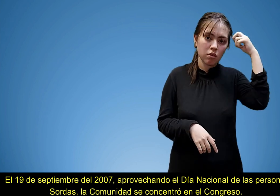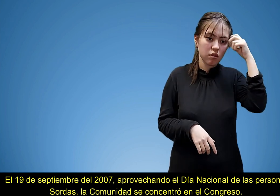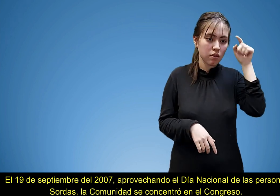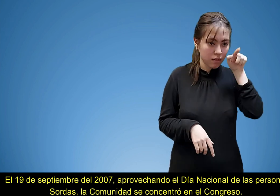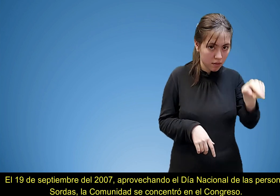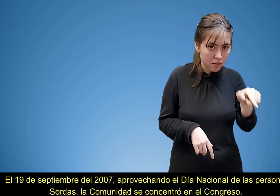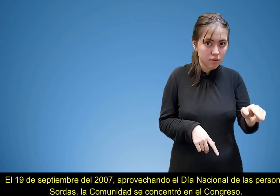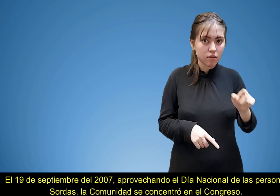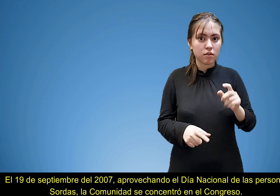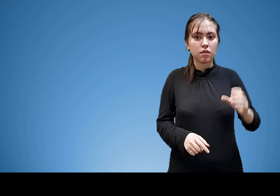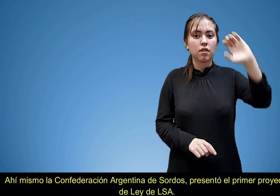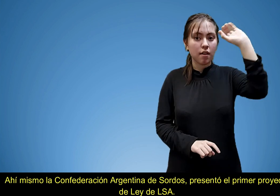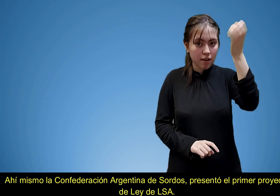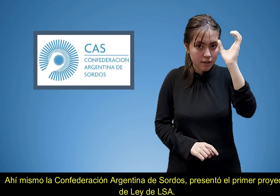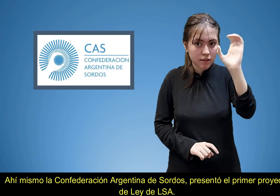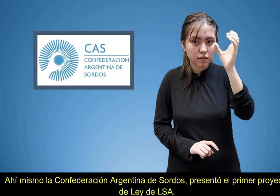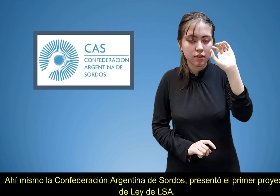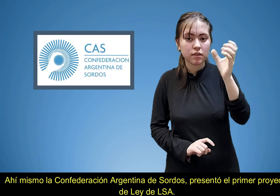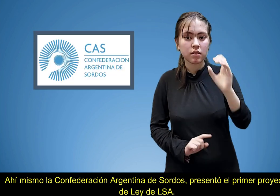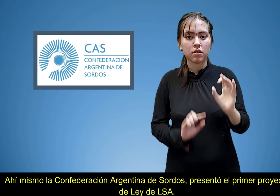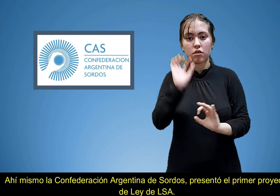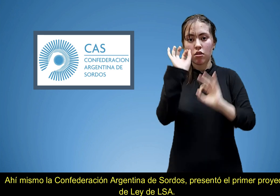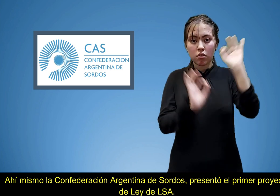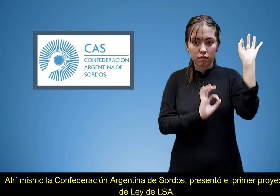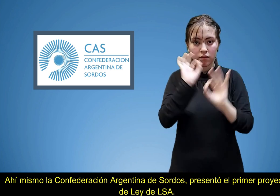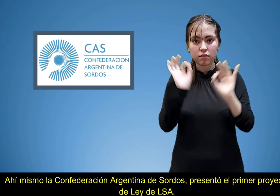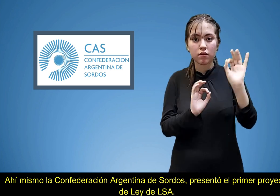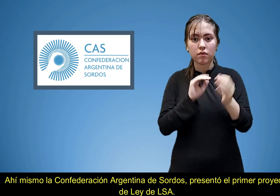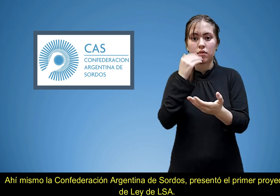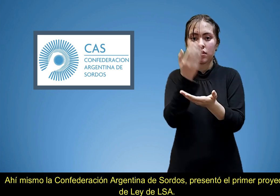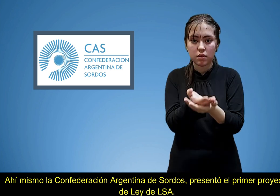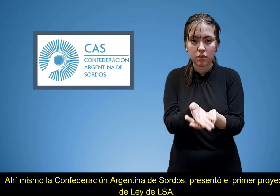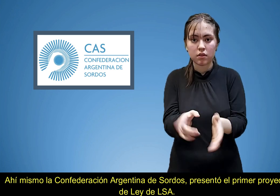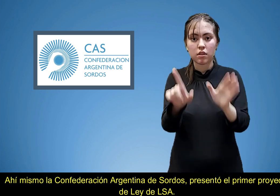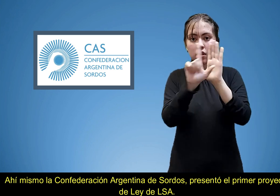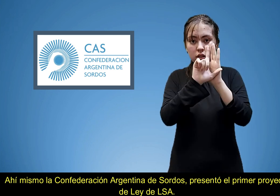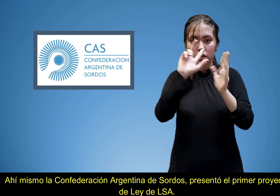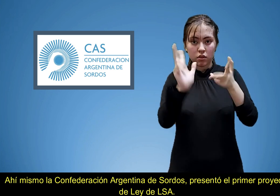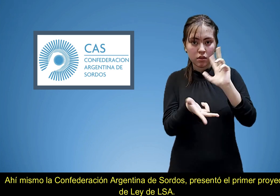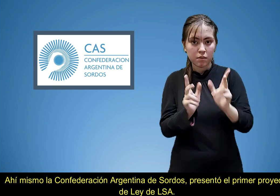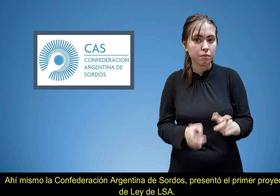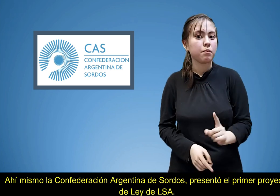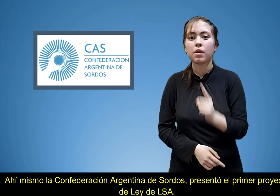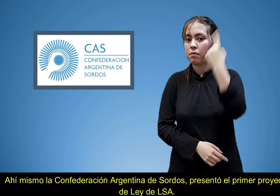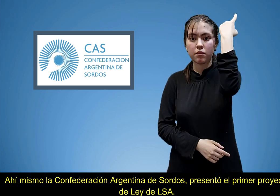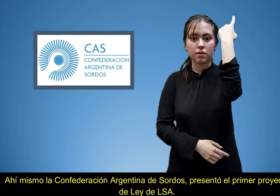Ahí mismo, la Confederación Argentina de Sordos presentó el primer proyecto de ley de LSA.